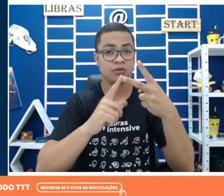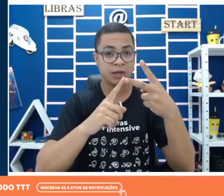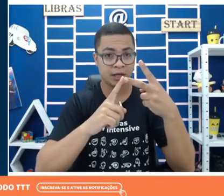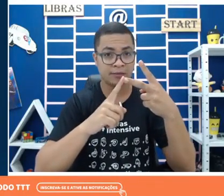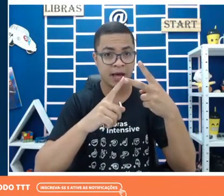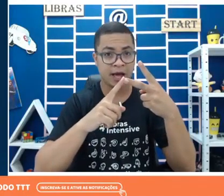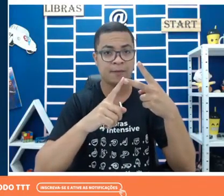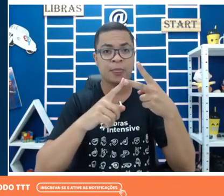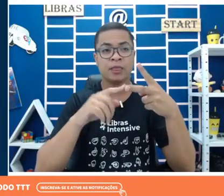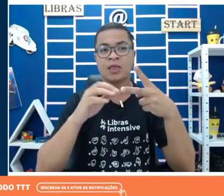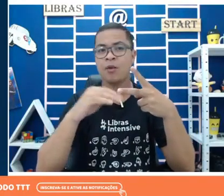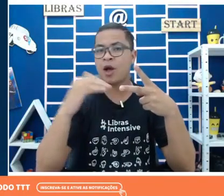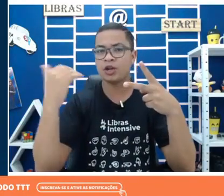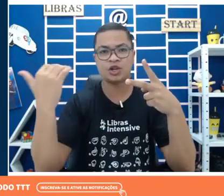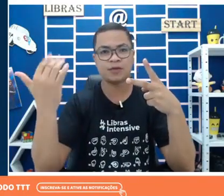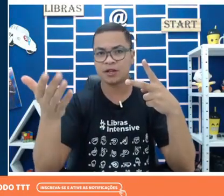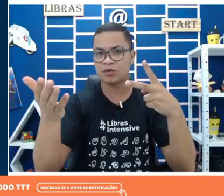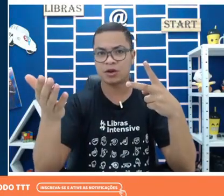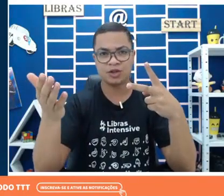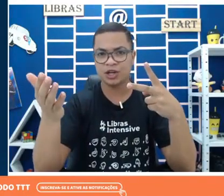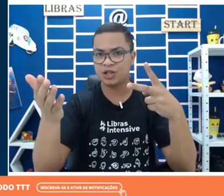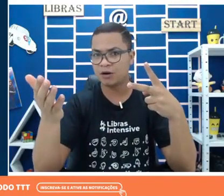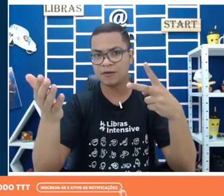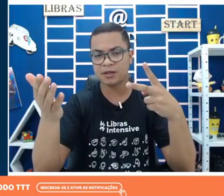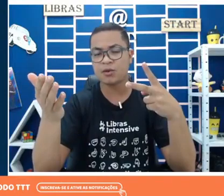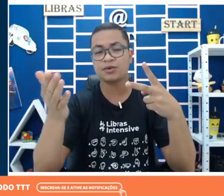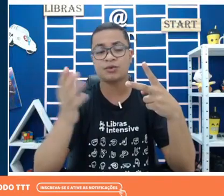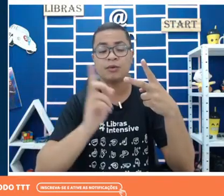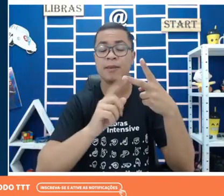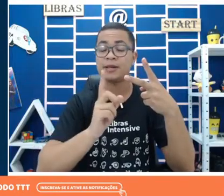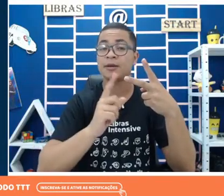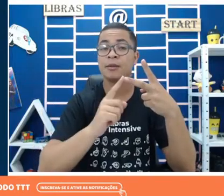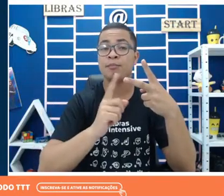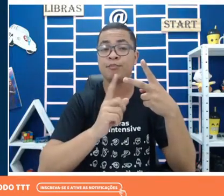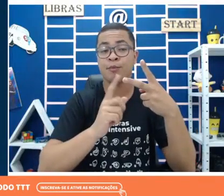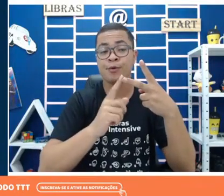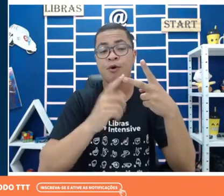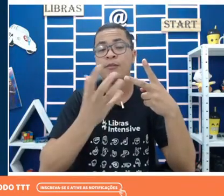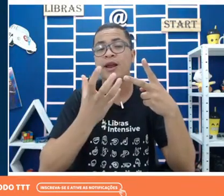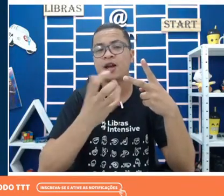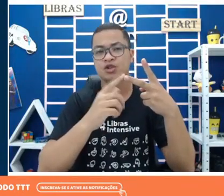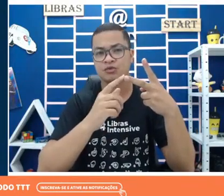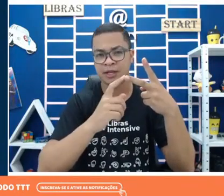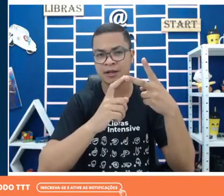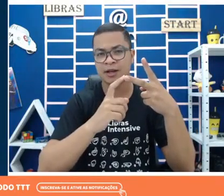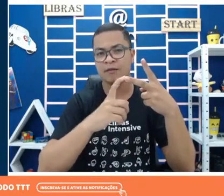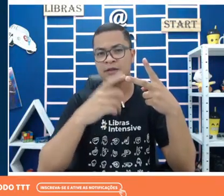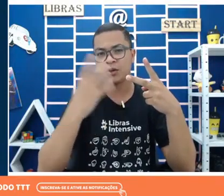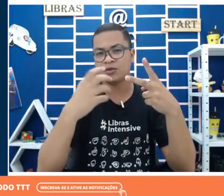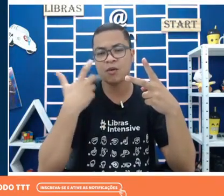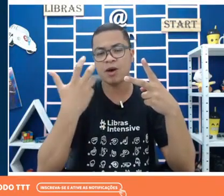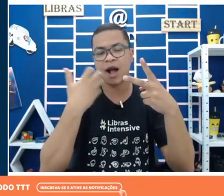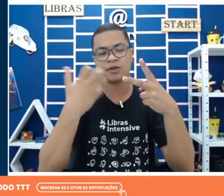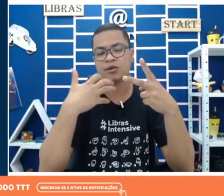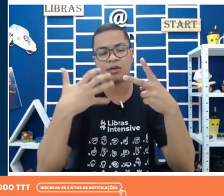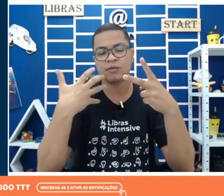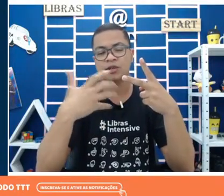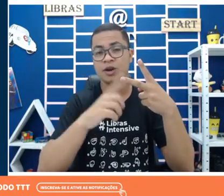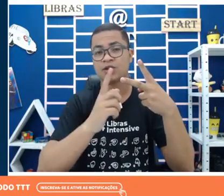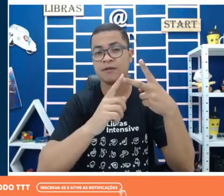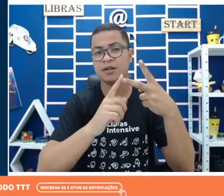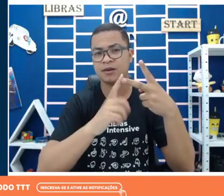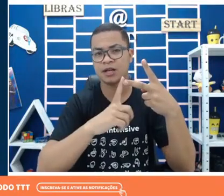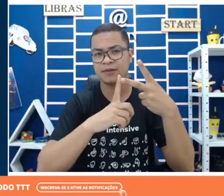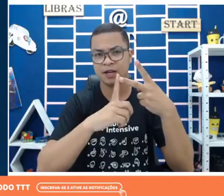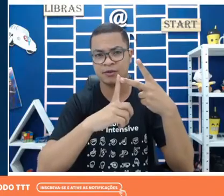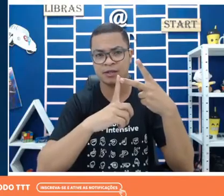ele ajuda, tá? Não é o que a gente faz no nosso dia a dia conversando com o surdo, mas o como ele ajuda você contar um caso ou contar uma